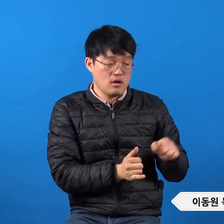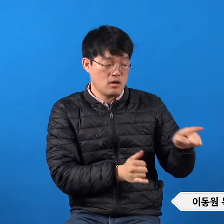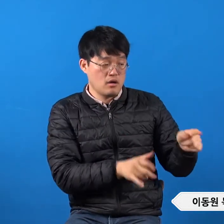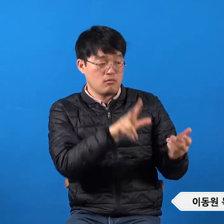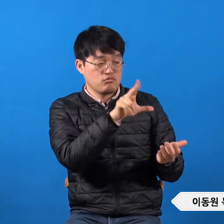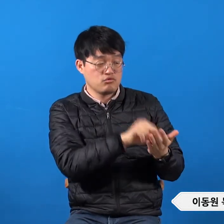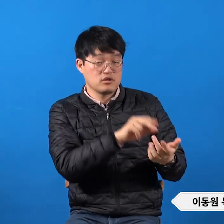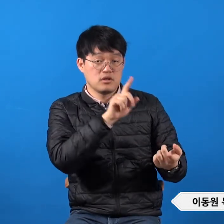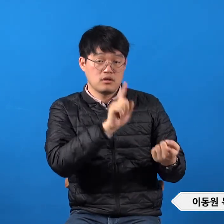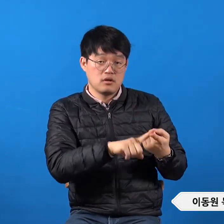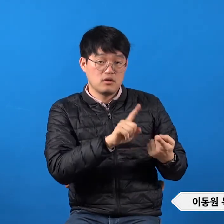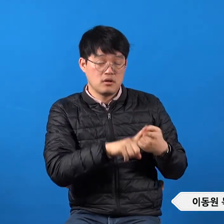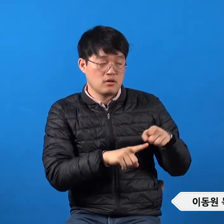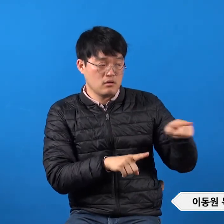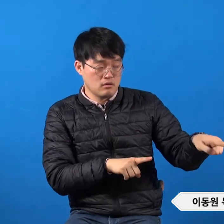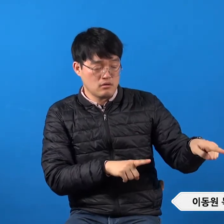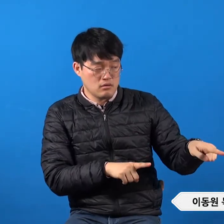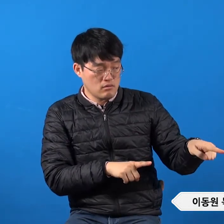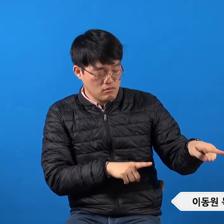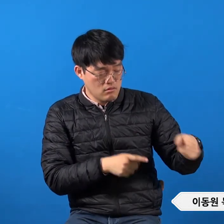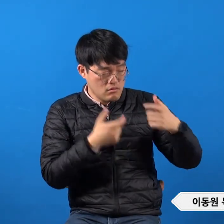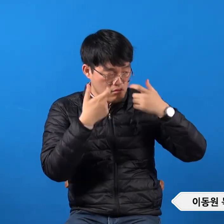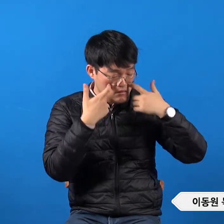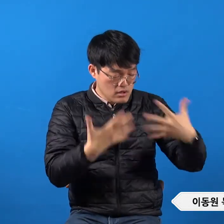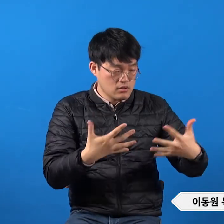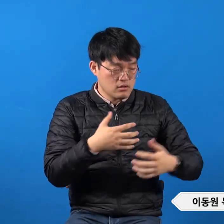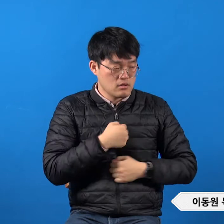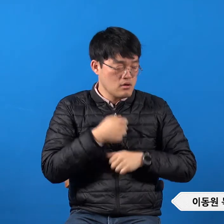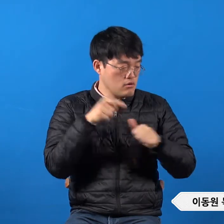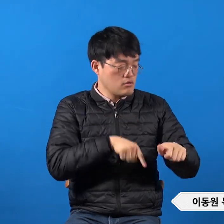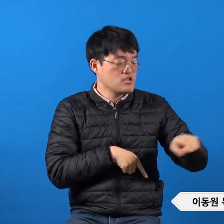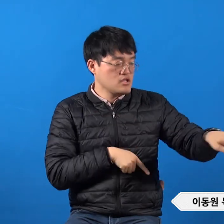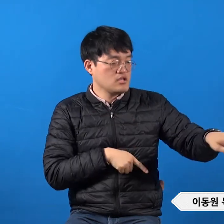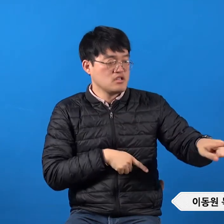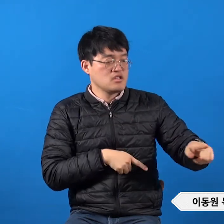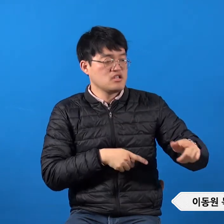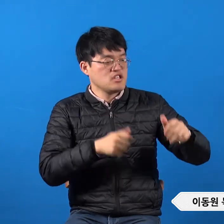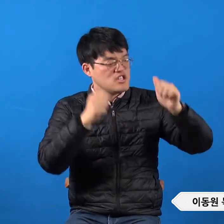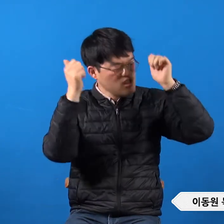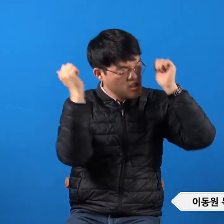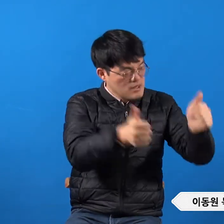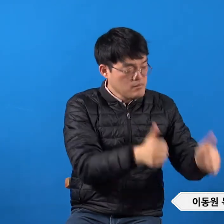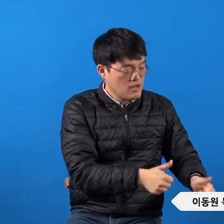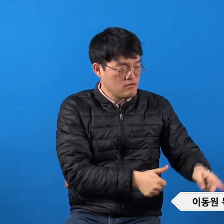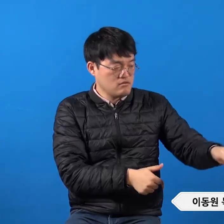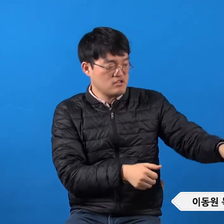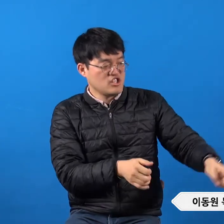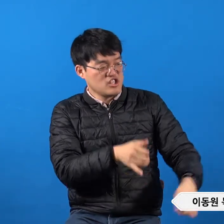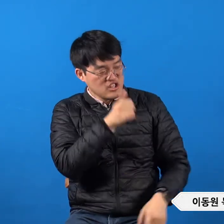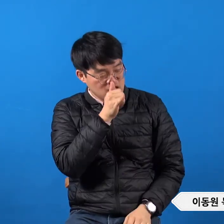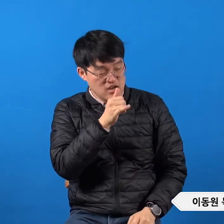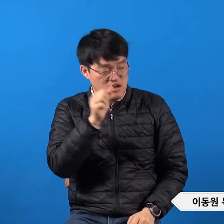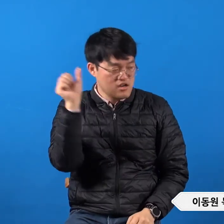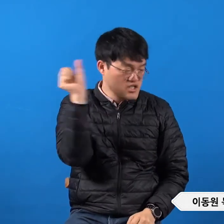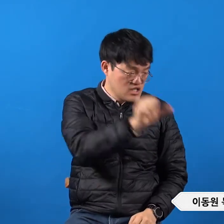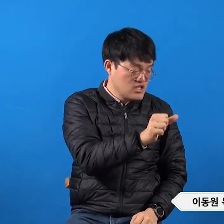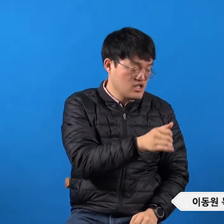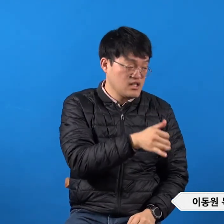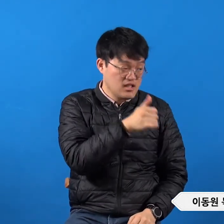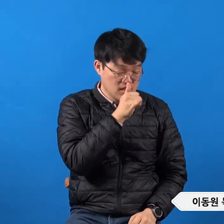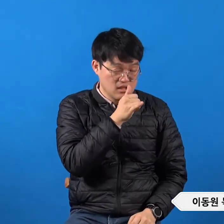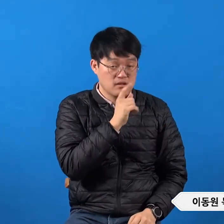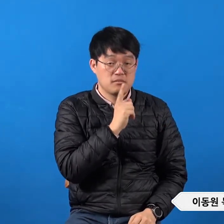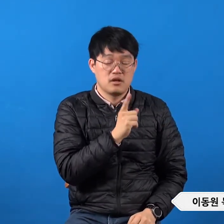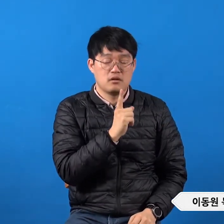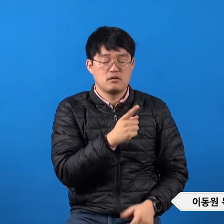이런 소셜 크라임에 대해서 이 명백한 경고를 던집니다. 화 있을진저, 화 있을진저. 이게 조심해야